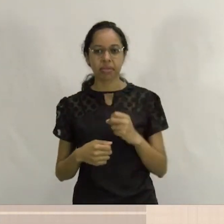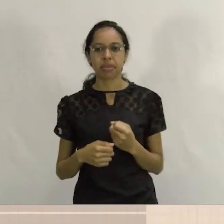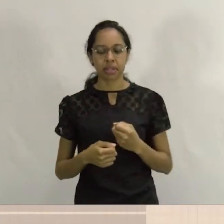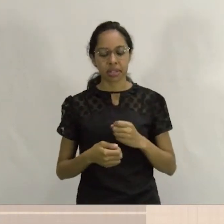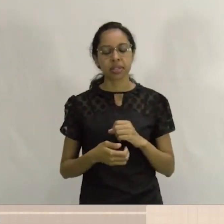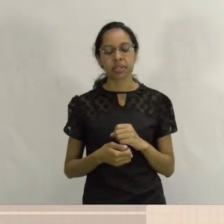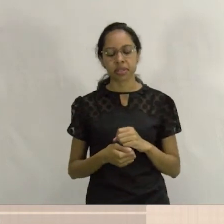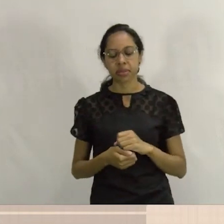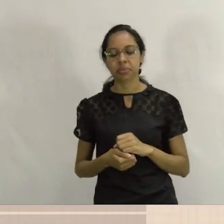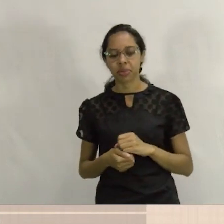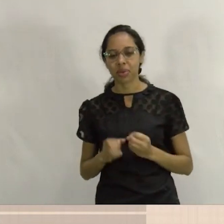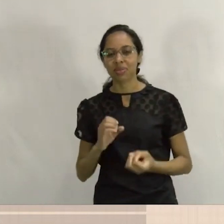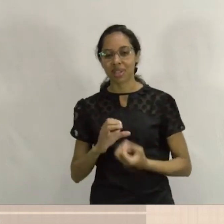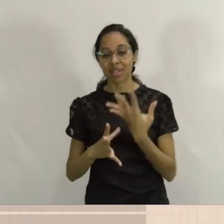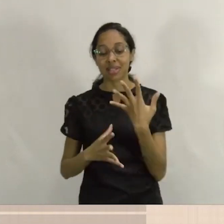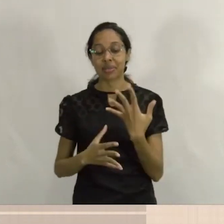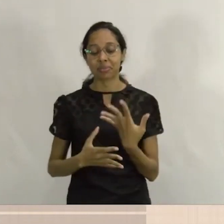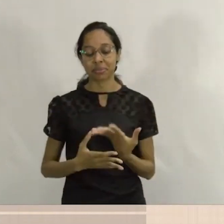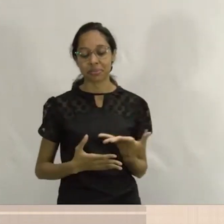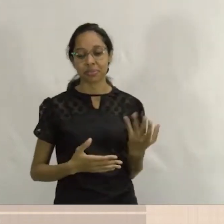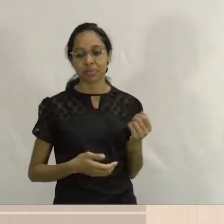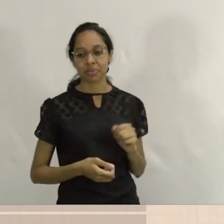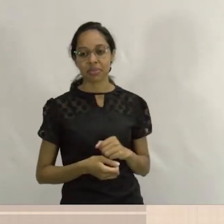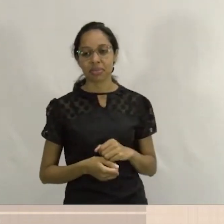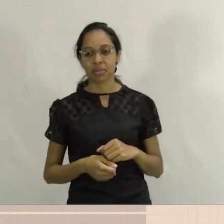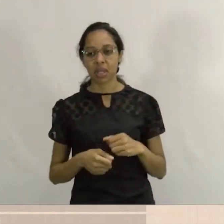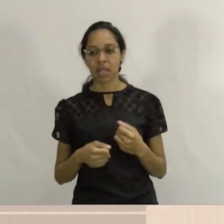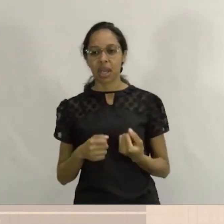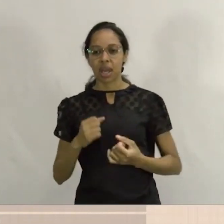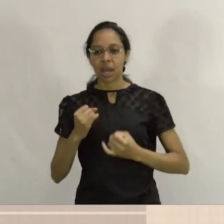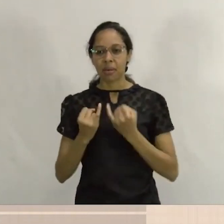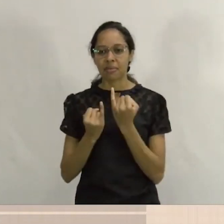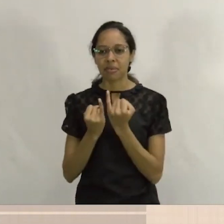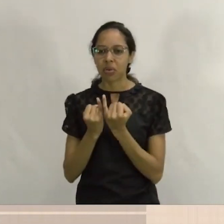Muita gente está na esfera da contenda.